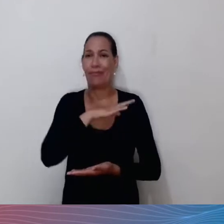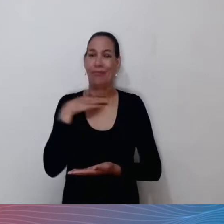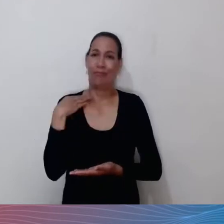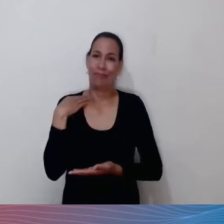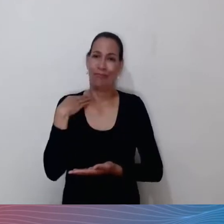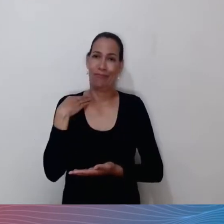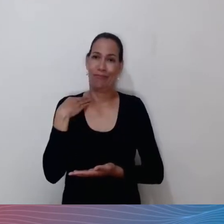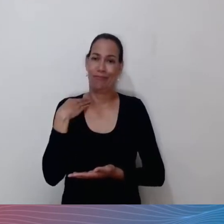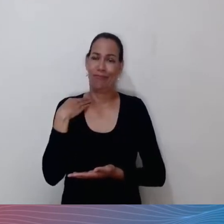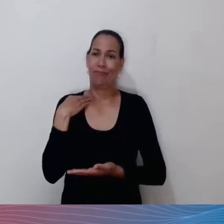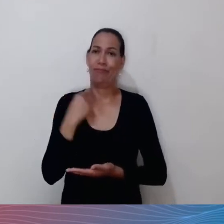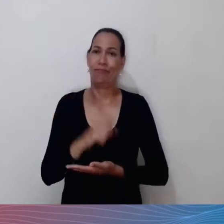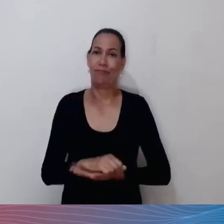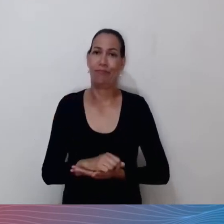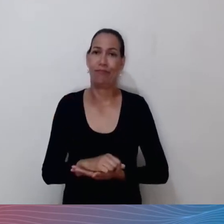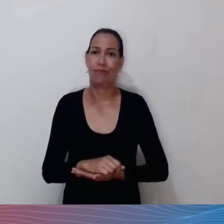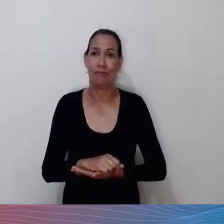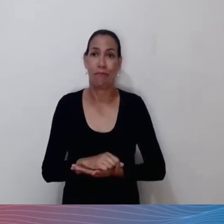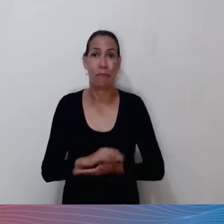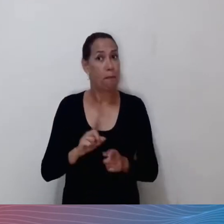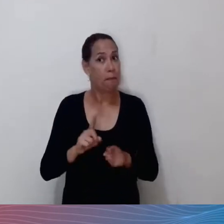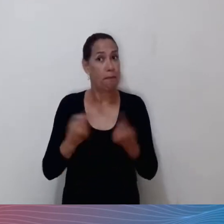Mas Ele levou a todos.